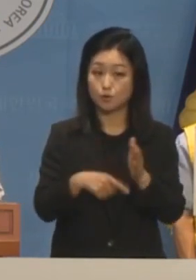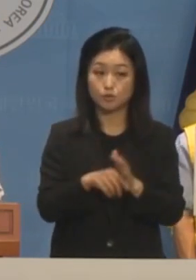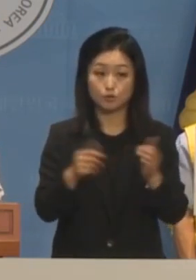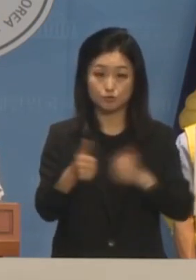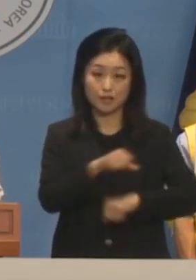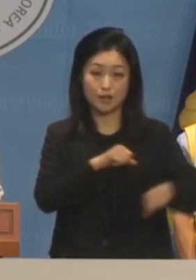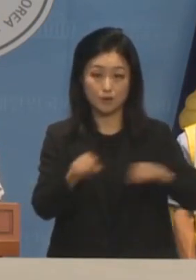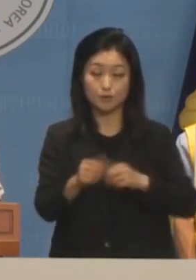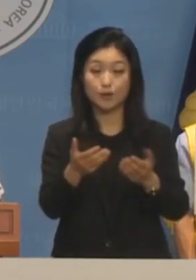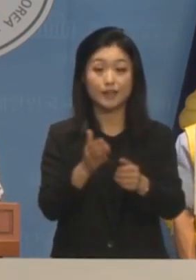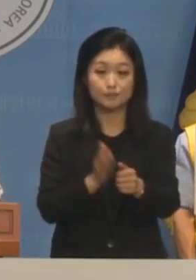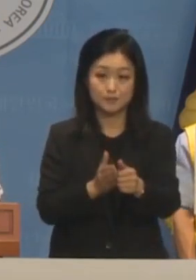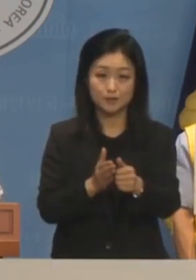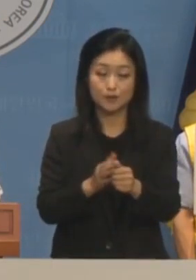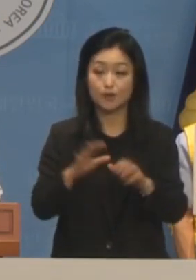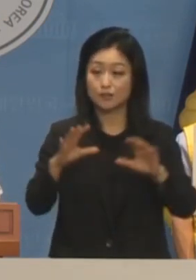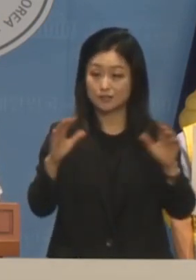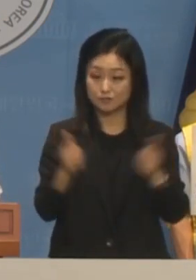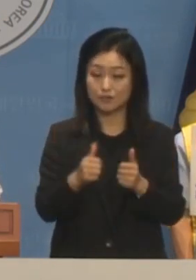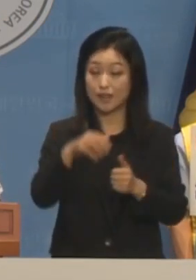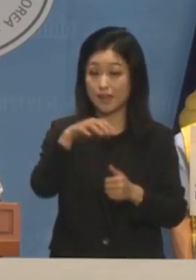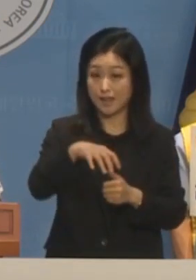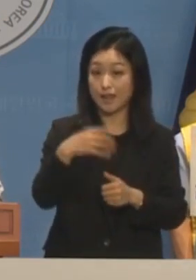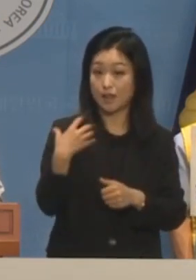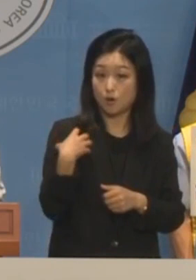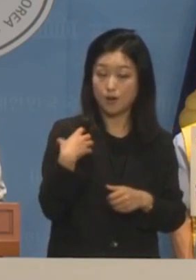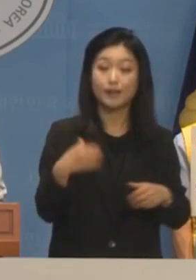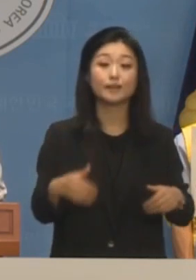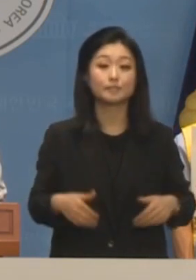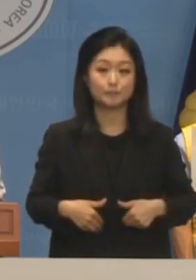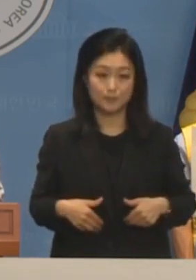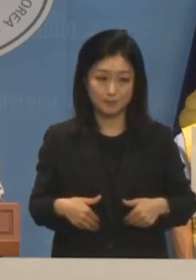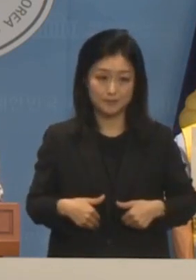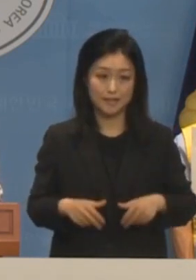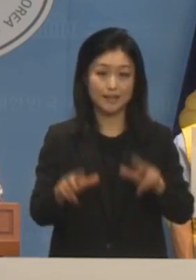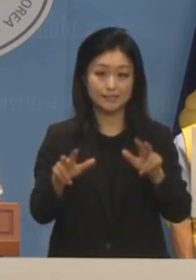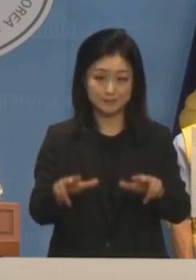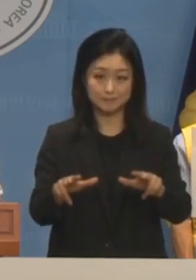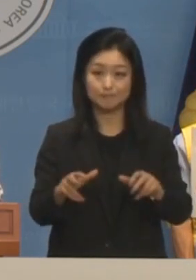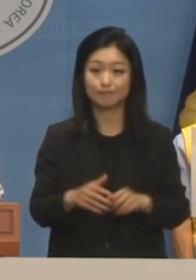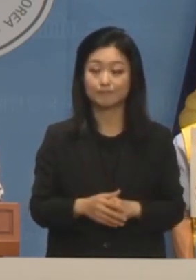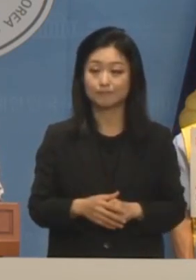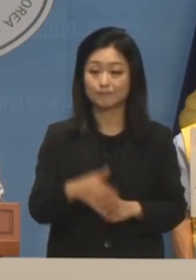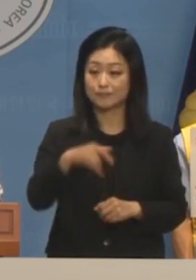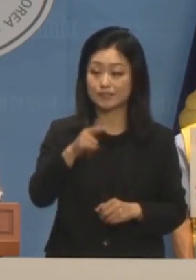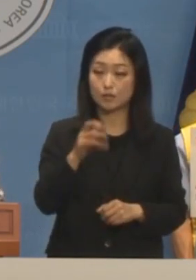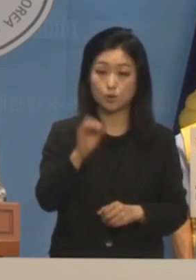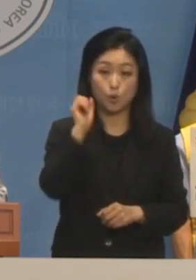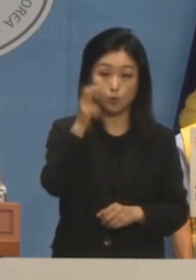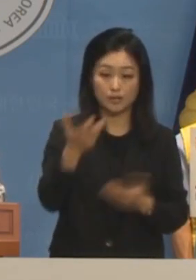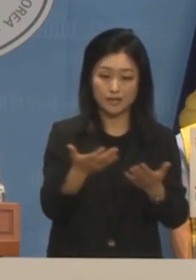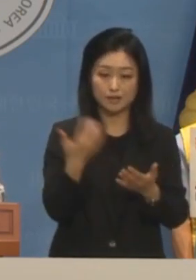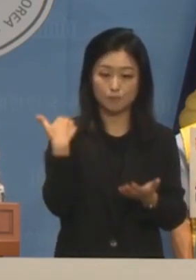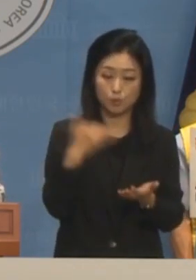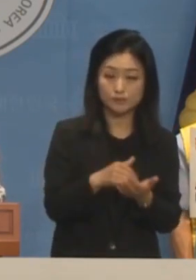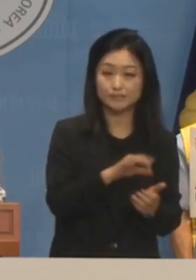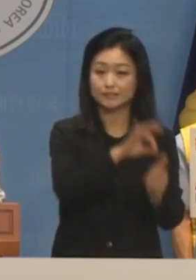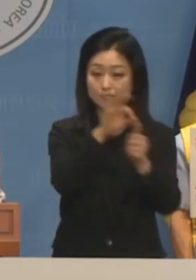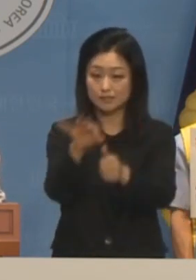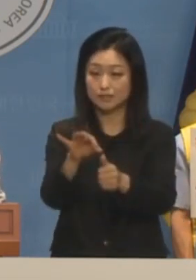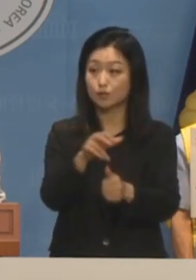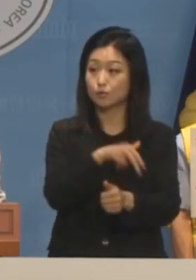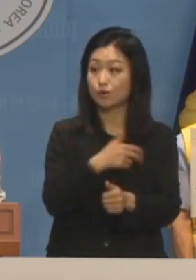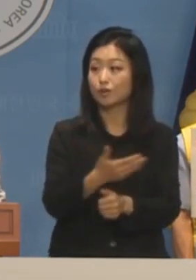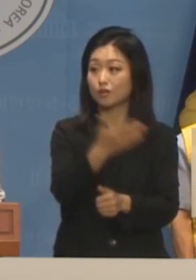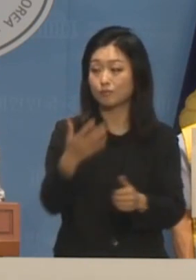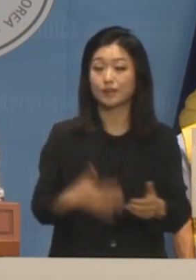팔을 걷어붙여야 합니다. 정치가 역할을 해야 할 때가 바로 지금입니다. 세종호텔 노동자의 복직을 위해 국회의원 모두가